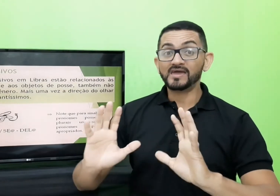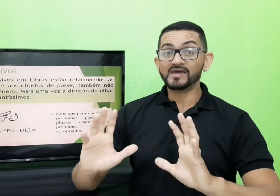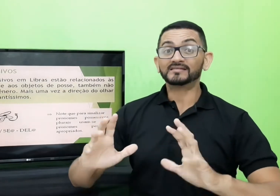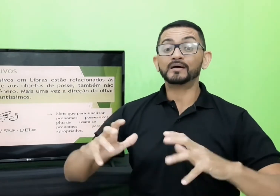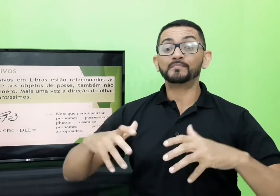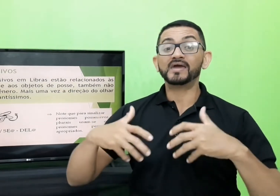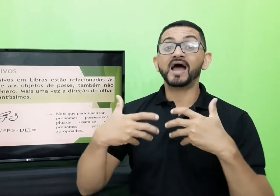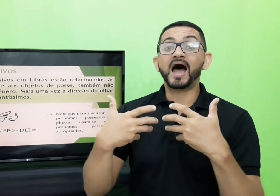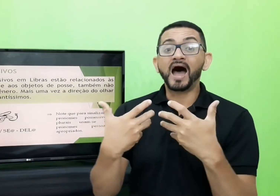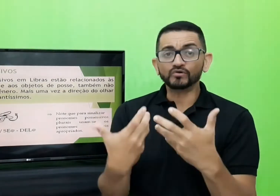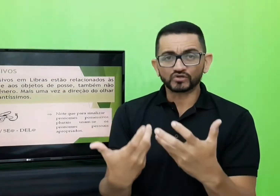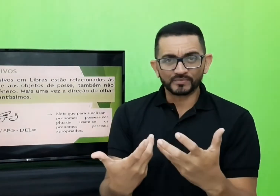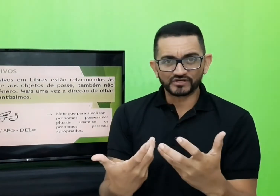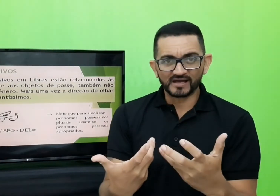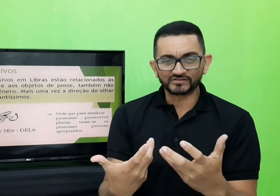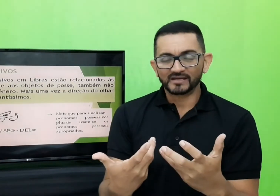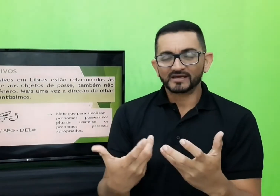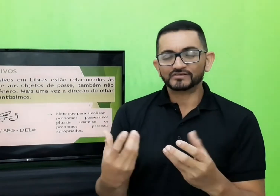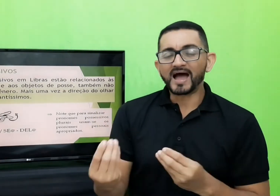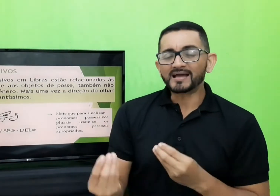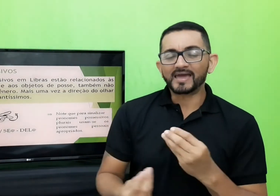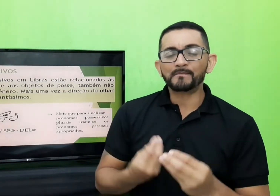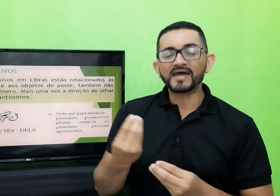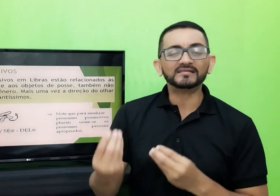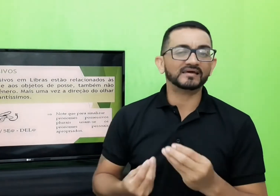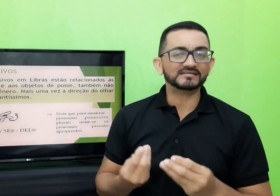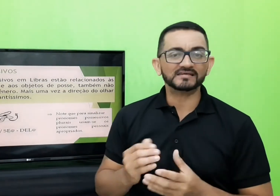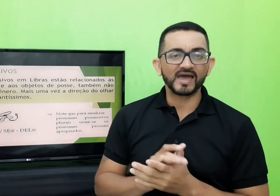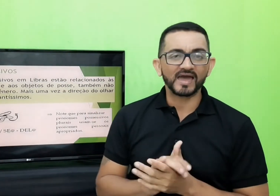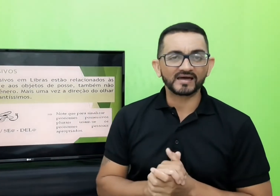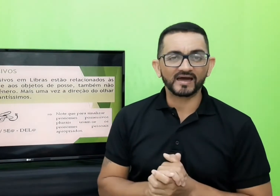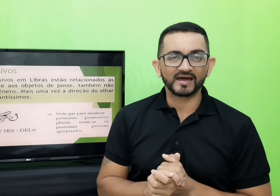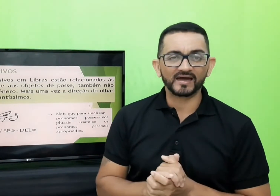E também aos objetos a quem pertence,